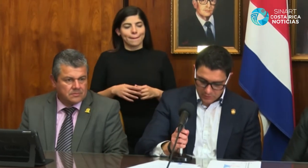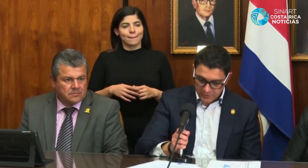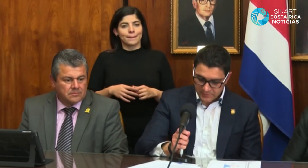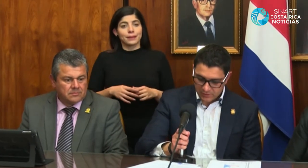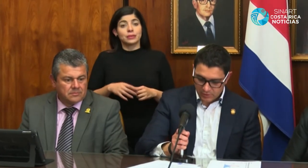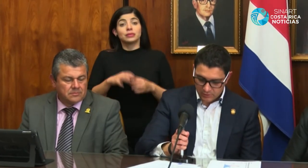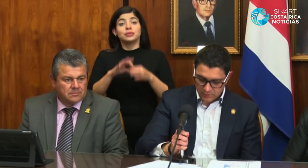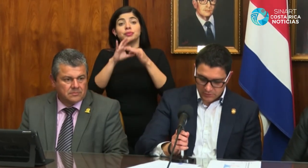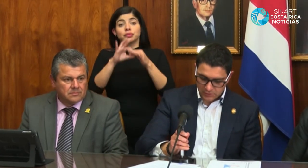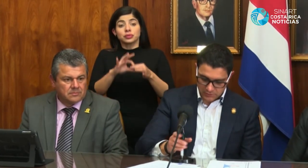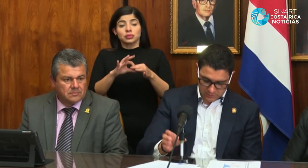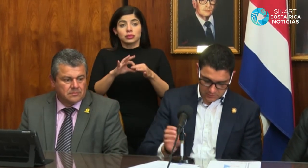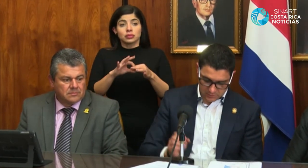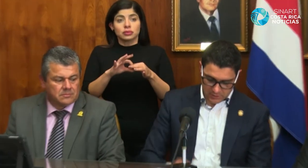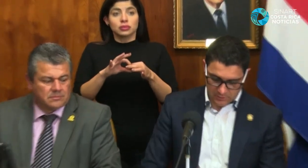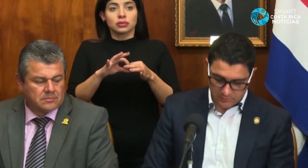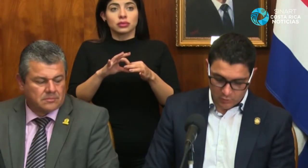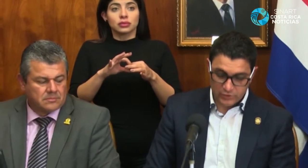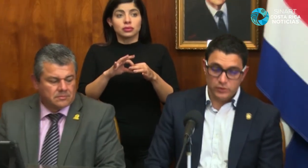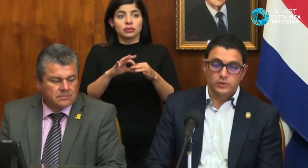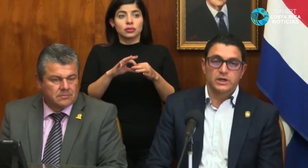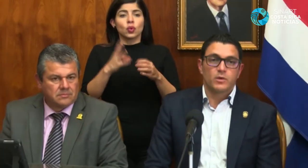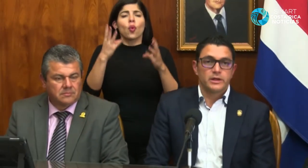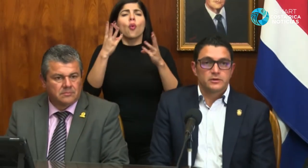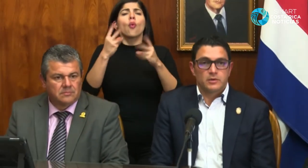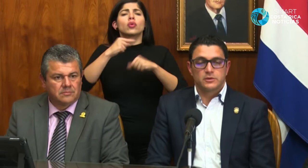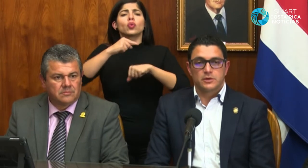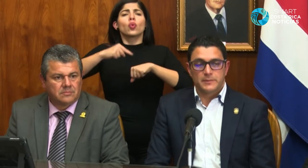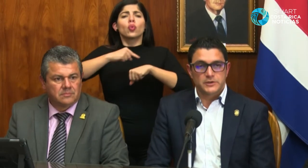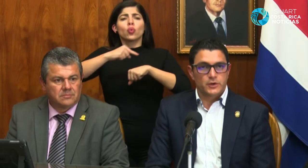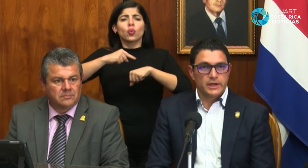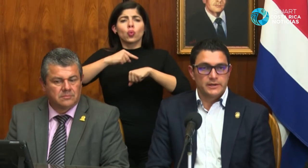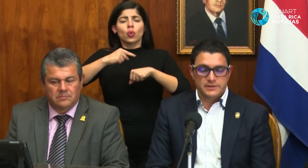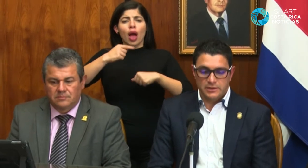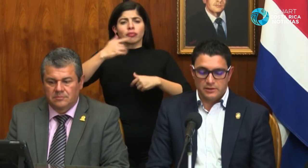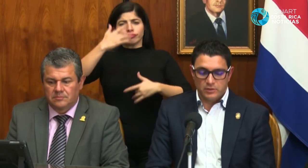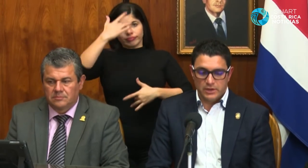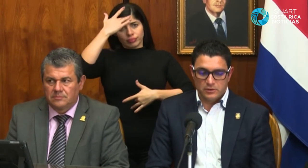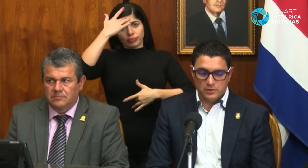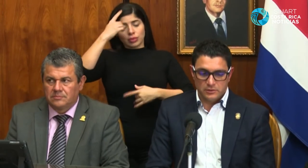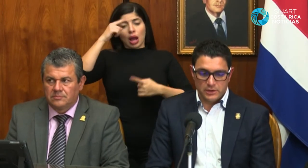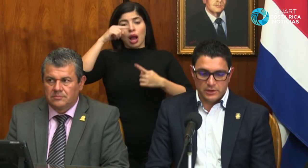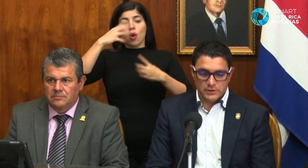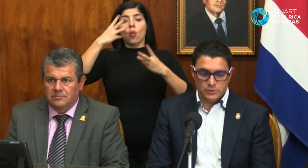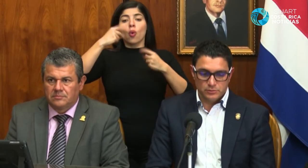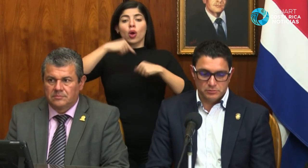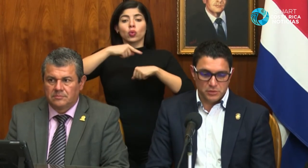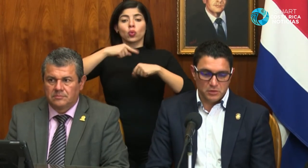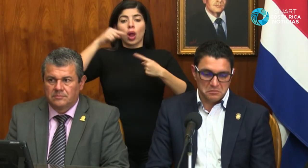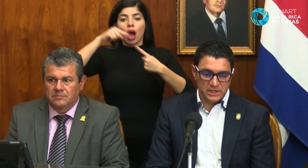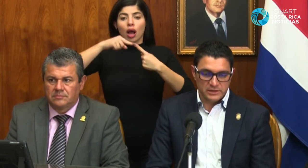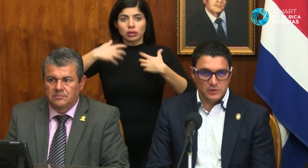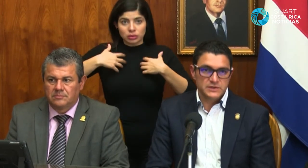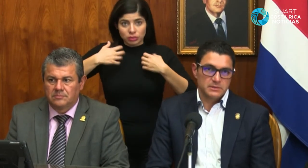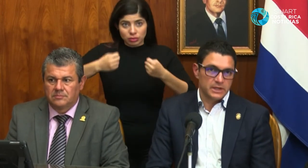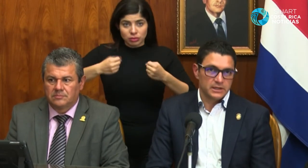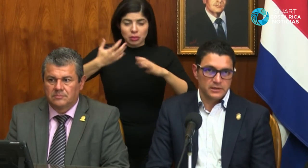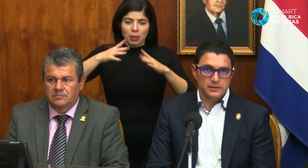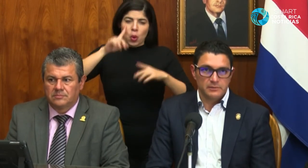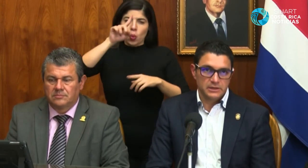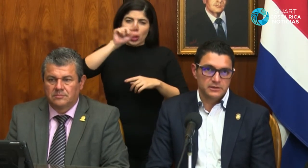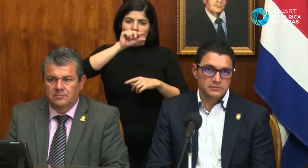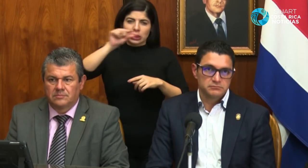Sí, con respecto a los cuánto dura el cuadro, cuánto dura la persona en salir del cuadro, es un poco más de una